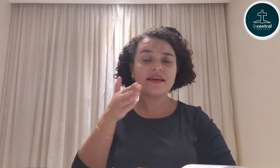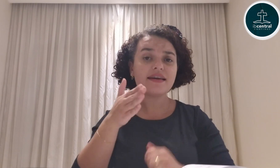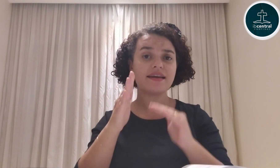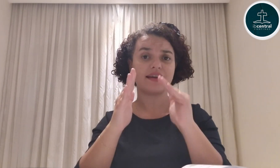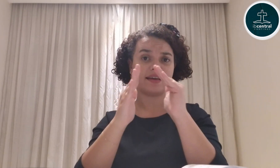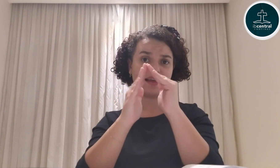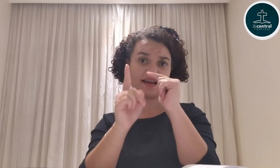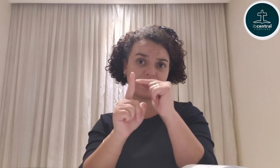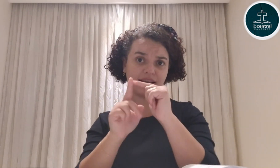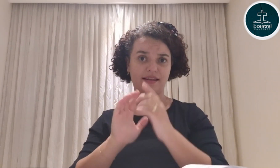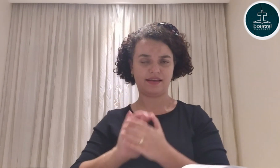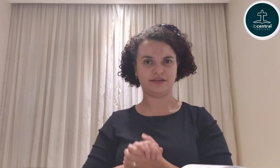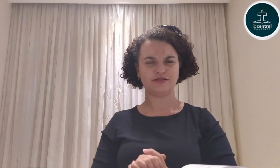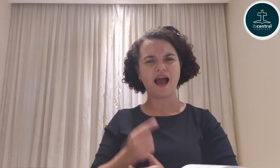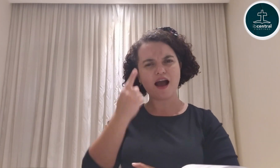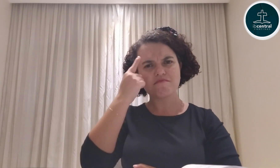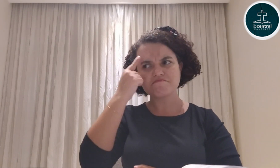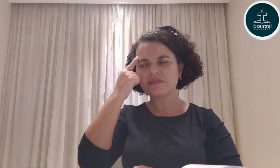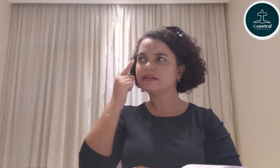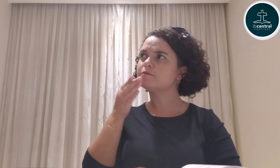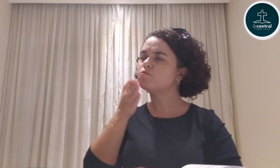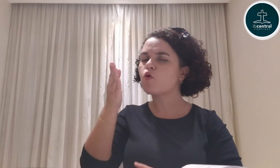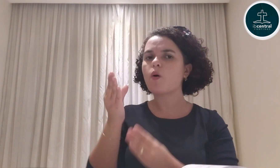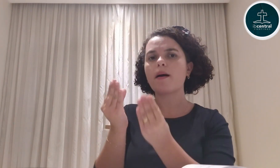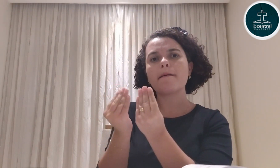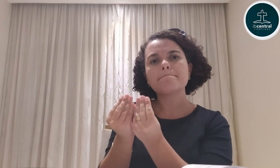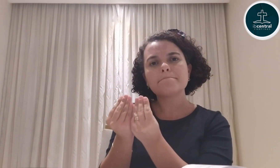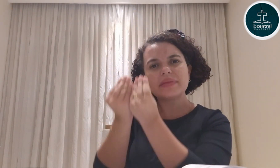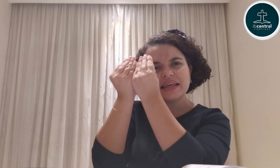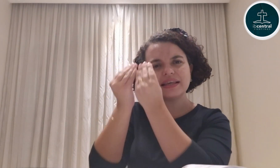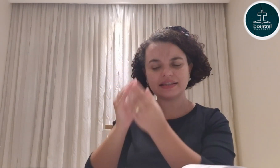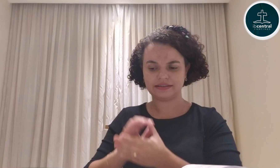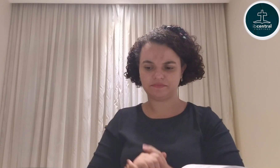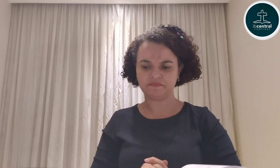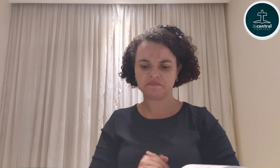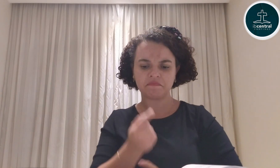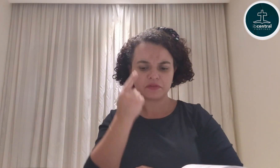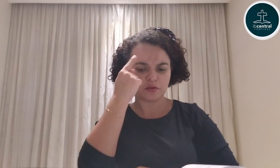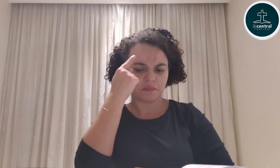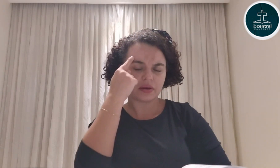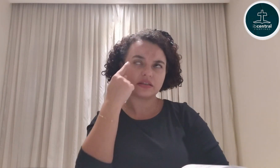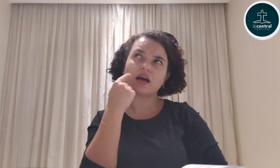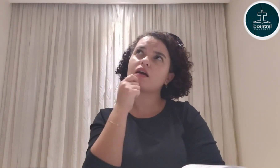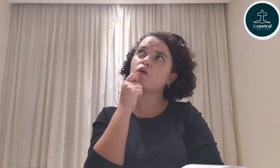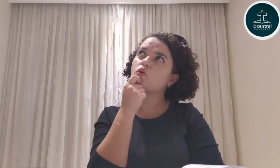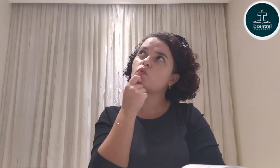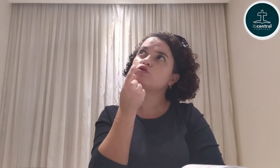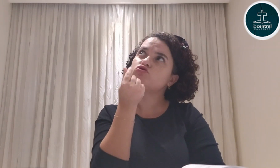Quer batizar, quer ir à igreja, vai a missas, por exemplo.